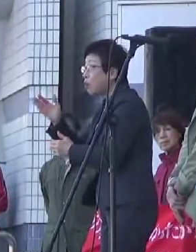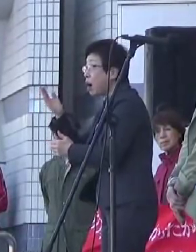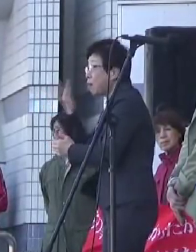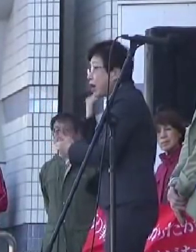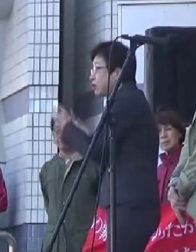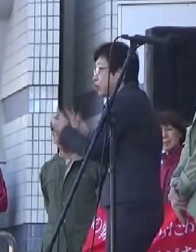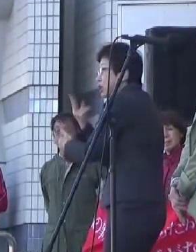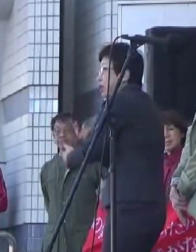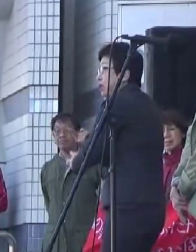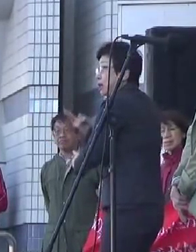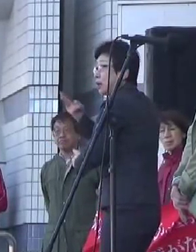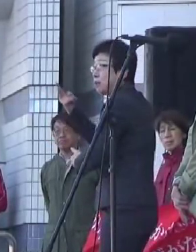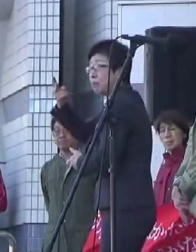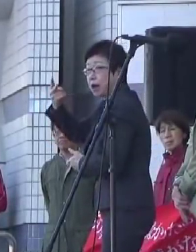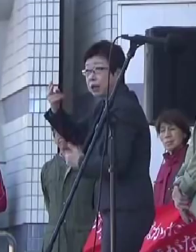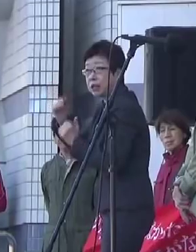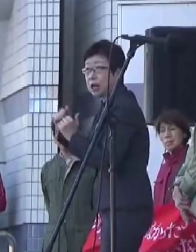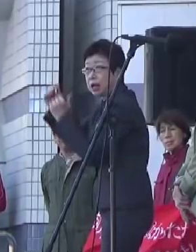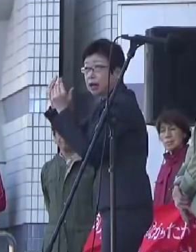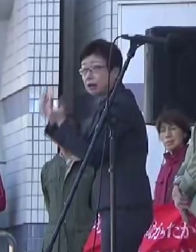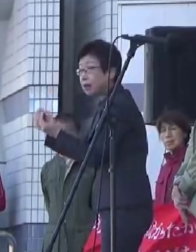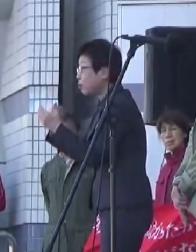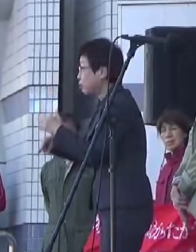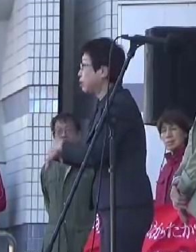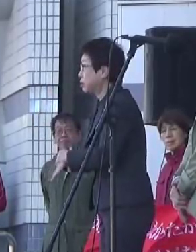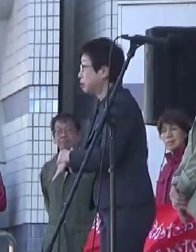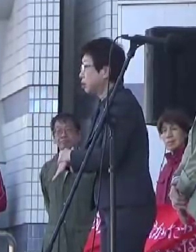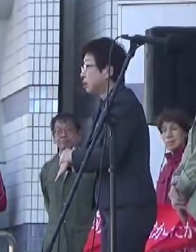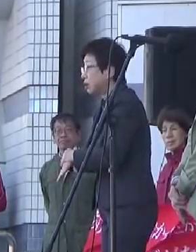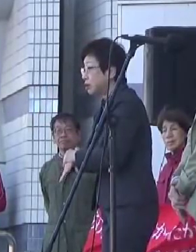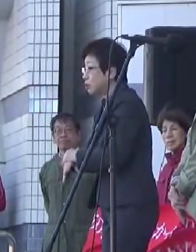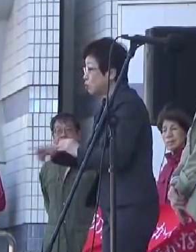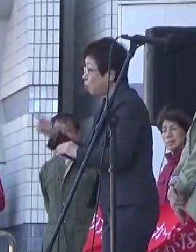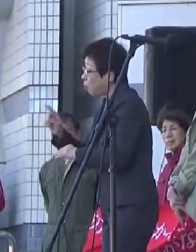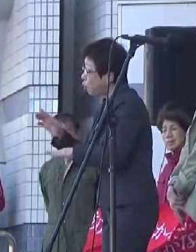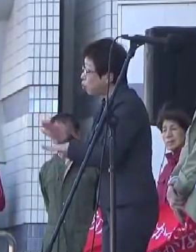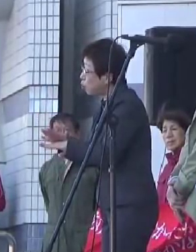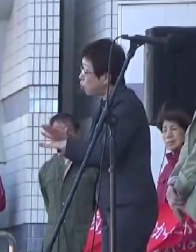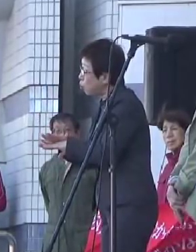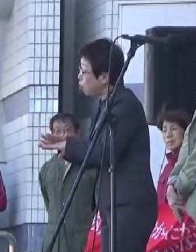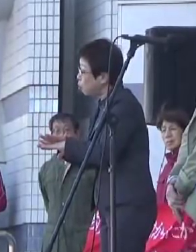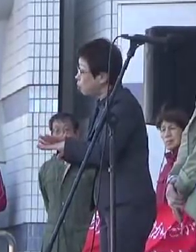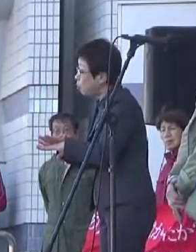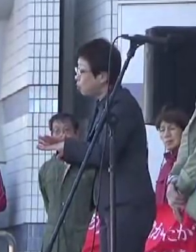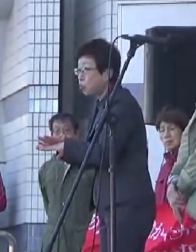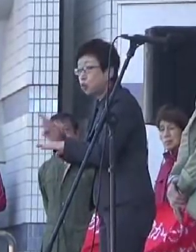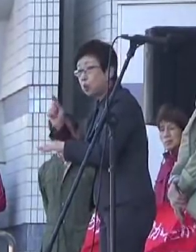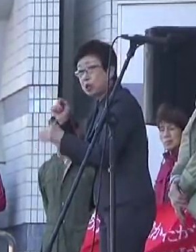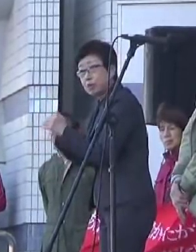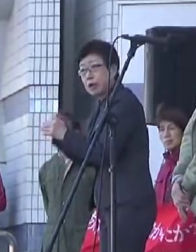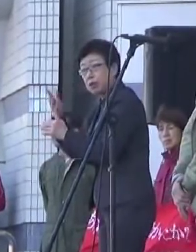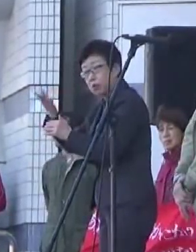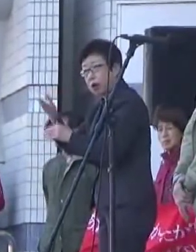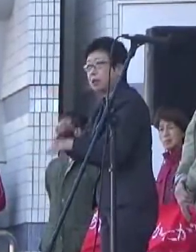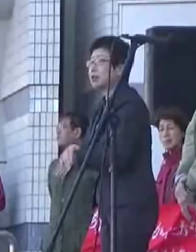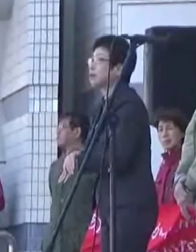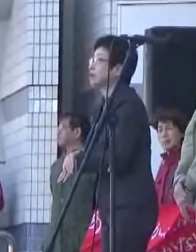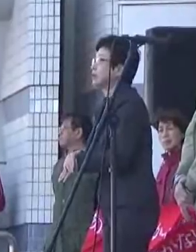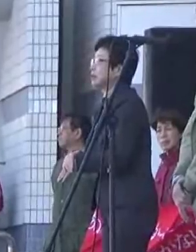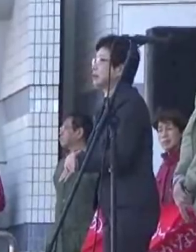ってしまったのですね。でそれは一体どういう作業でそうなったかと申しますと、